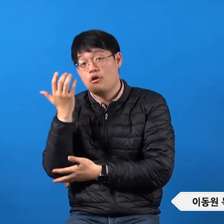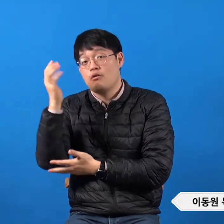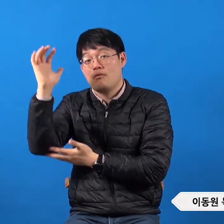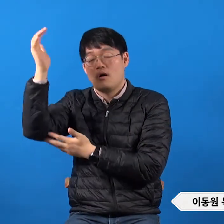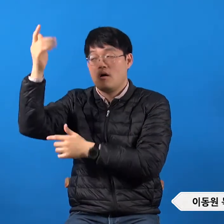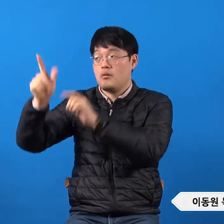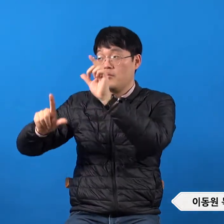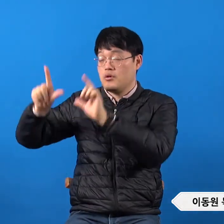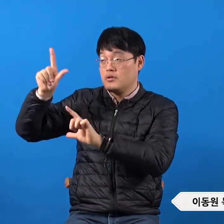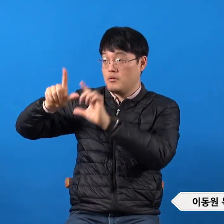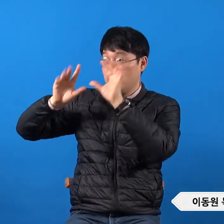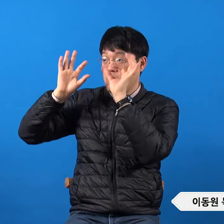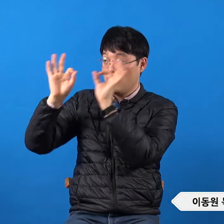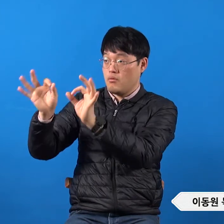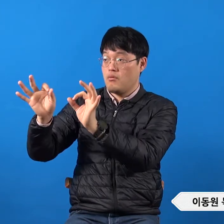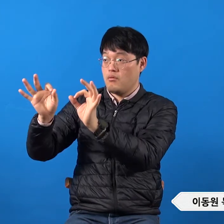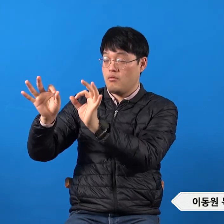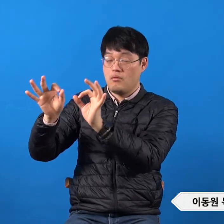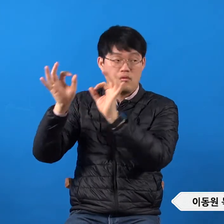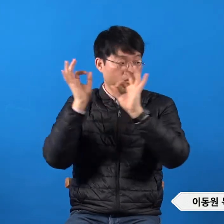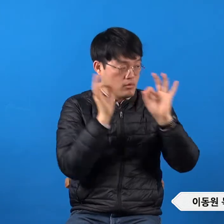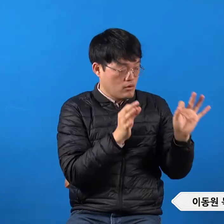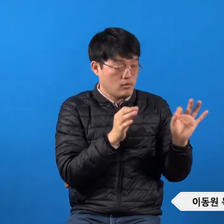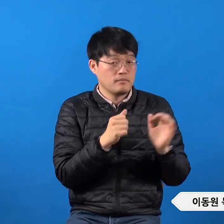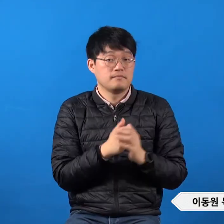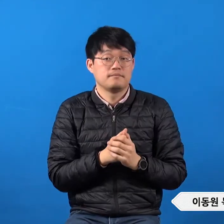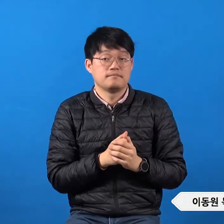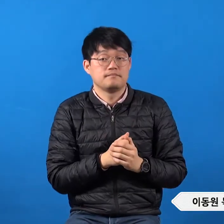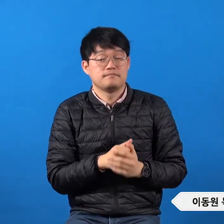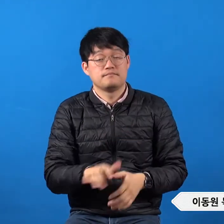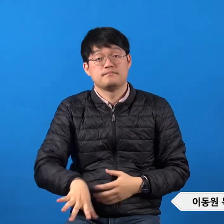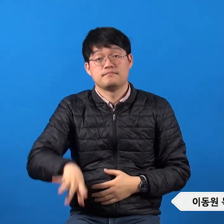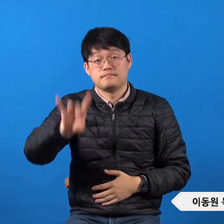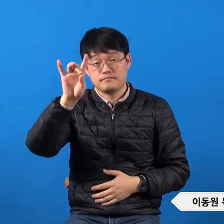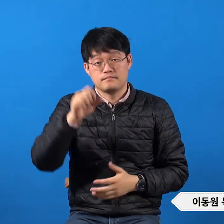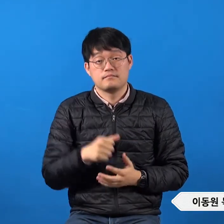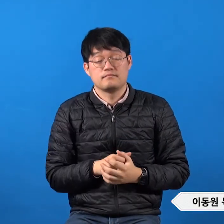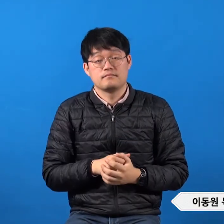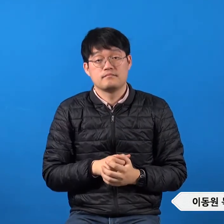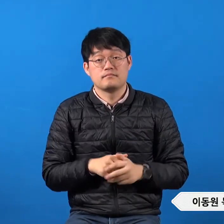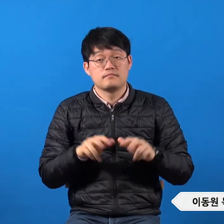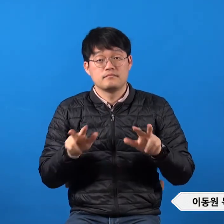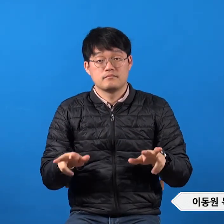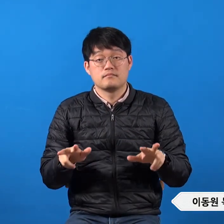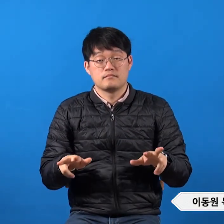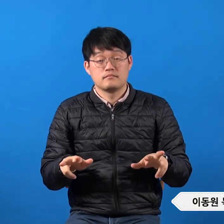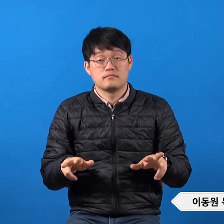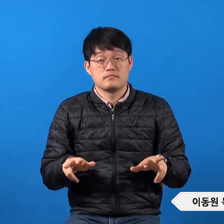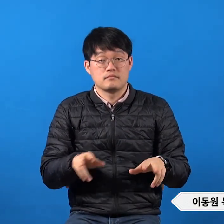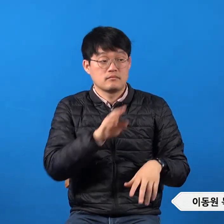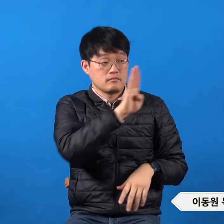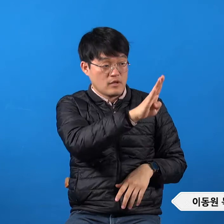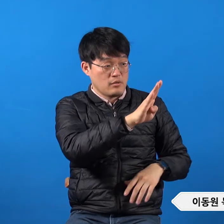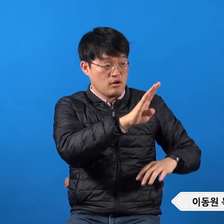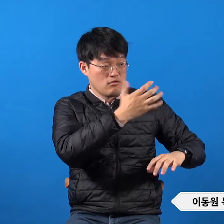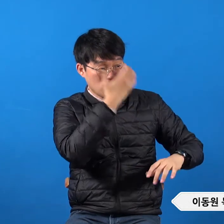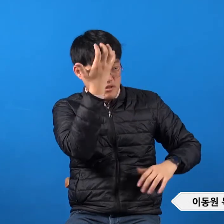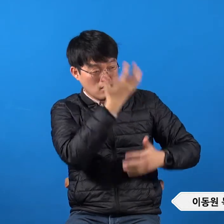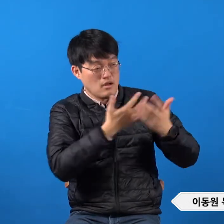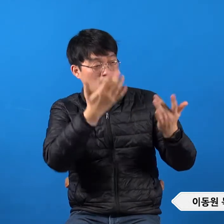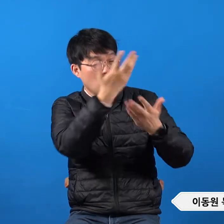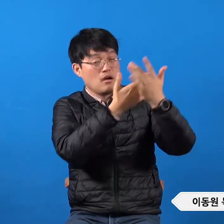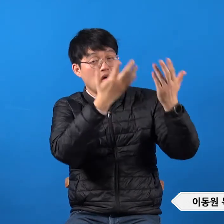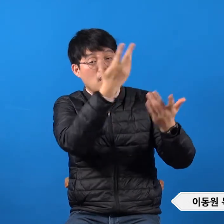두 개의 대조적인 환상을 보고 있는 것. 자, 먼저, 다시 한번 바벨론의